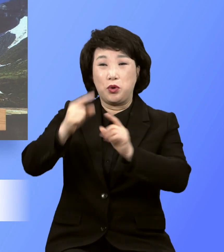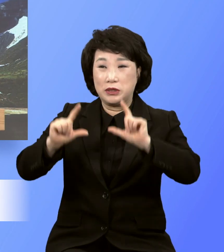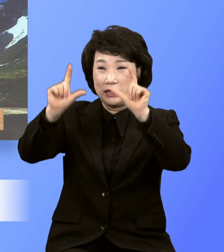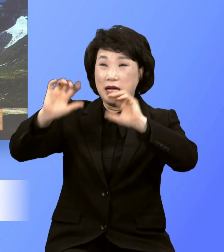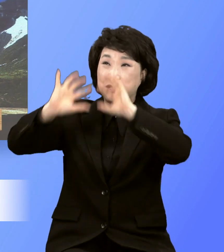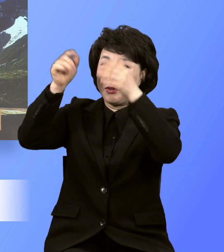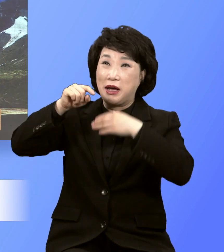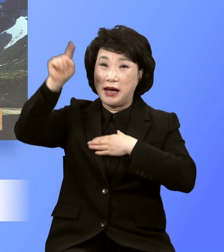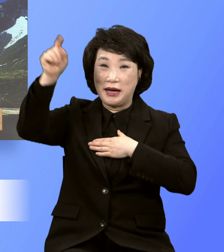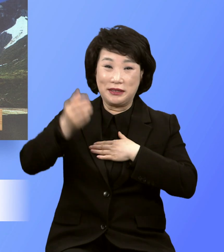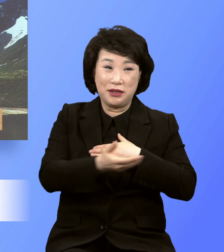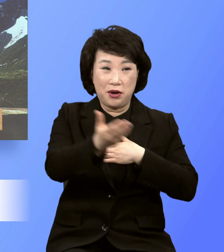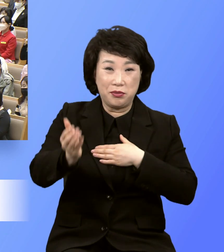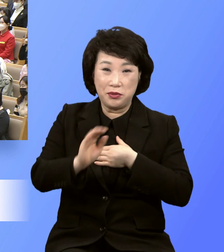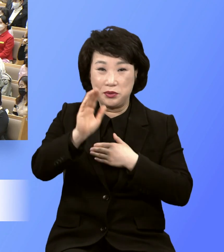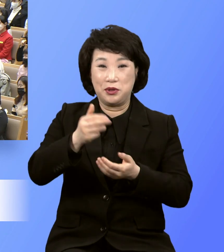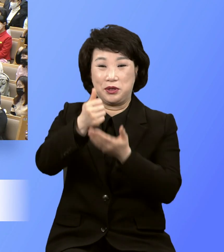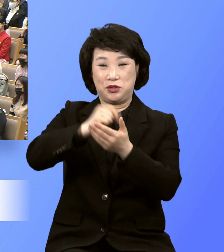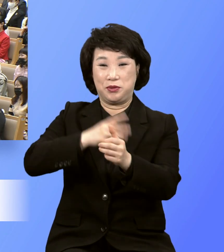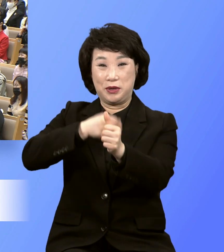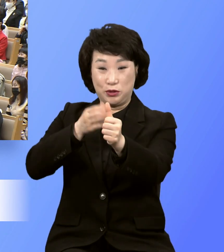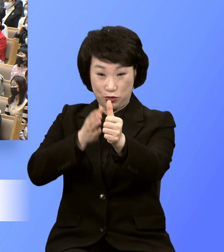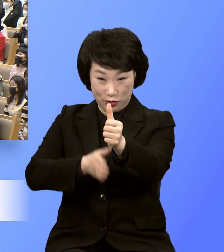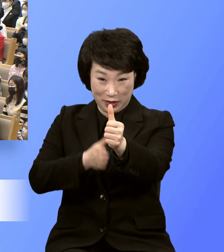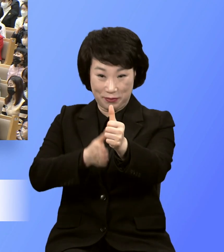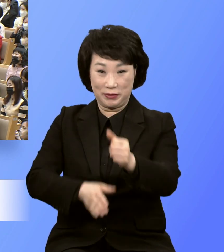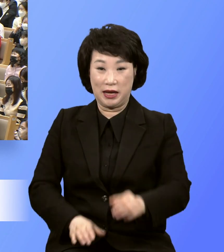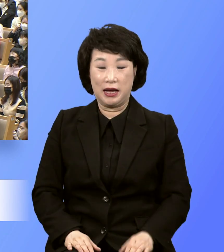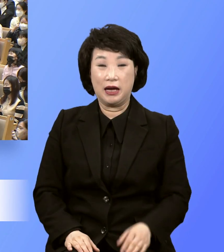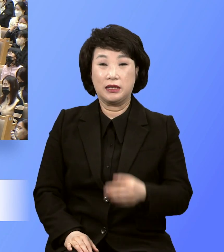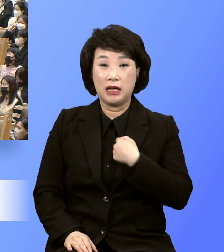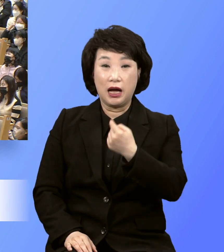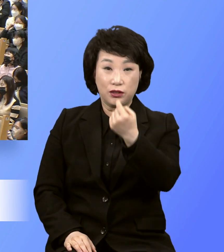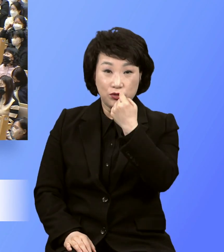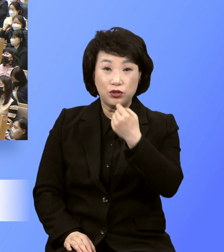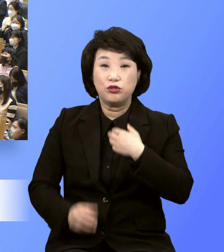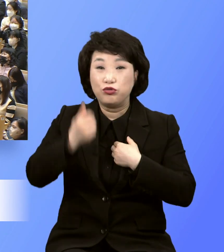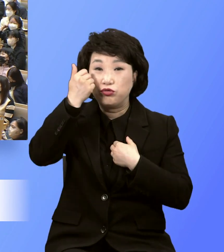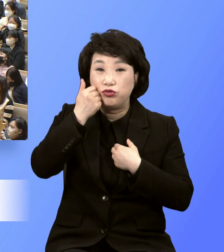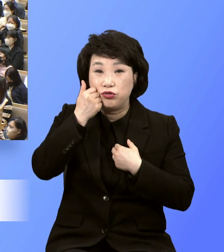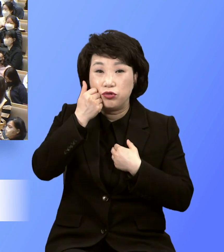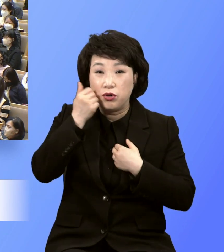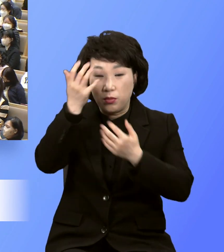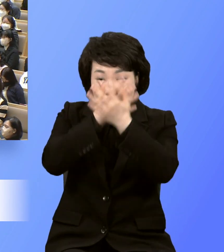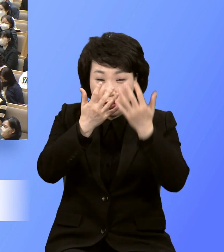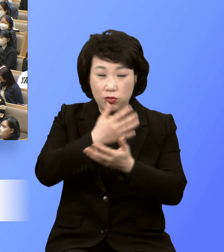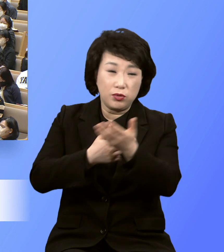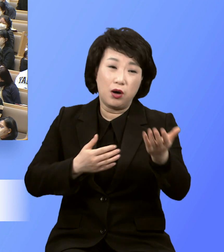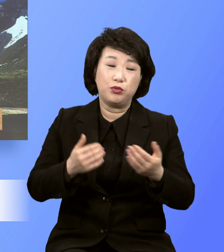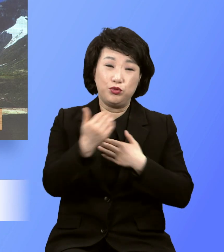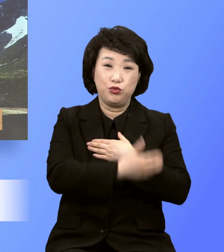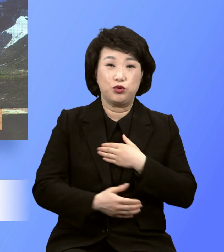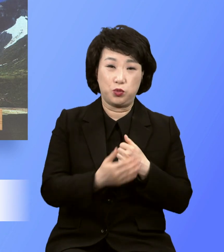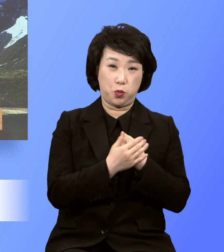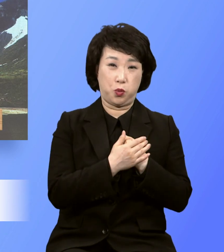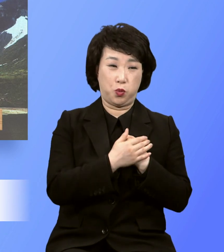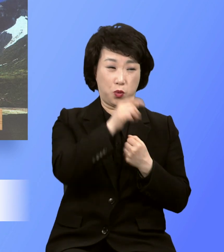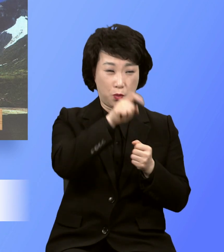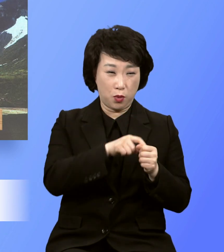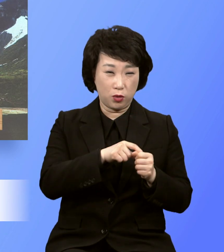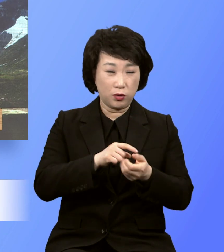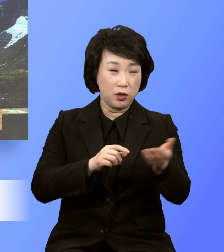되기를 주님의 이름으로 축원합니다. 내가 누군가 판단이 안 서면 육을 위해